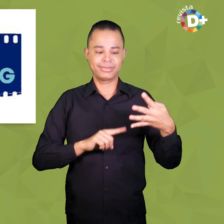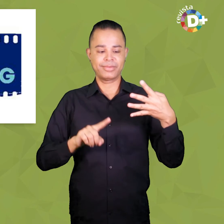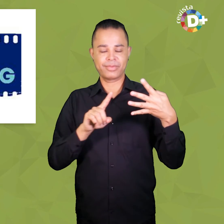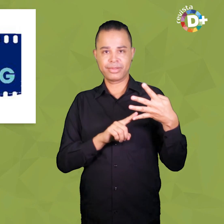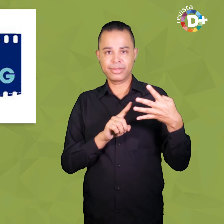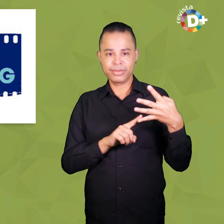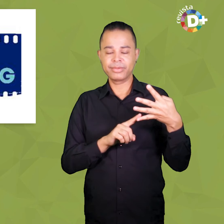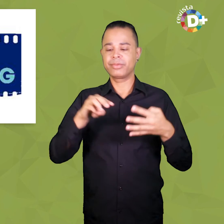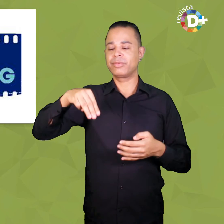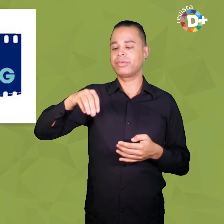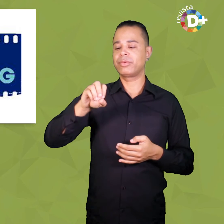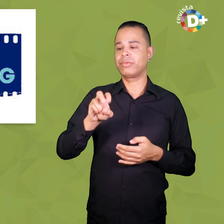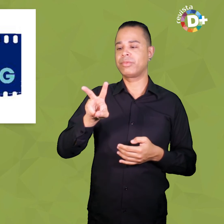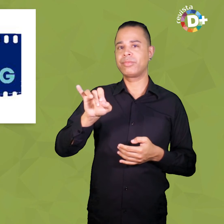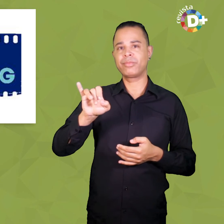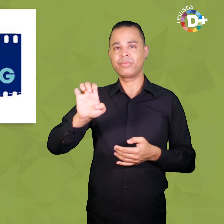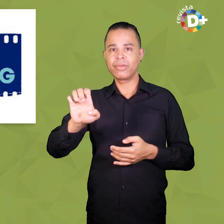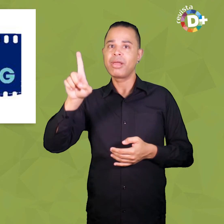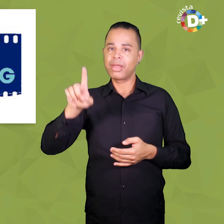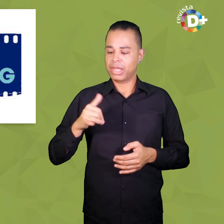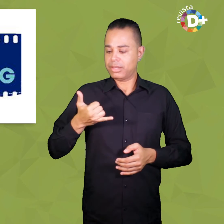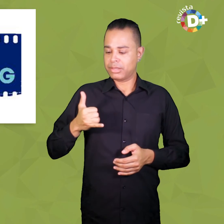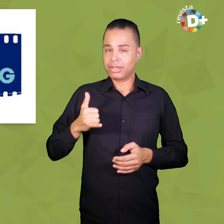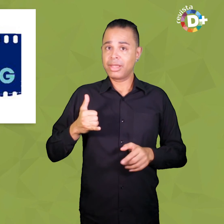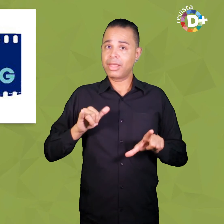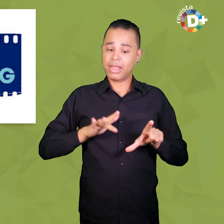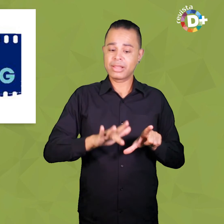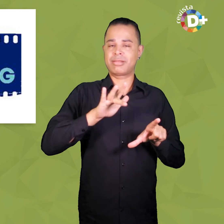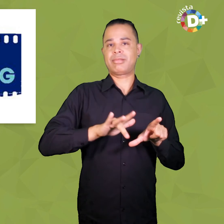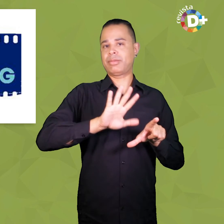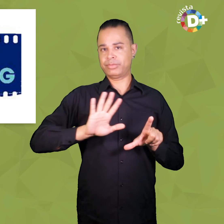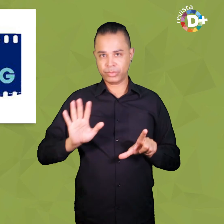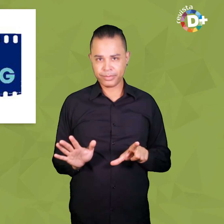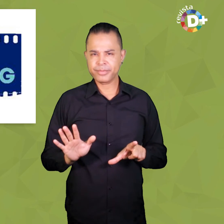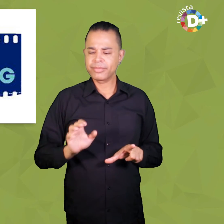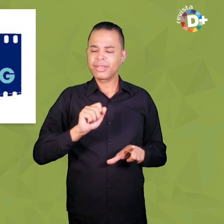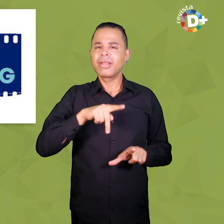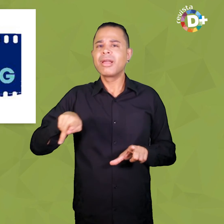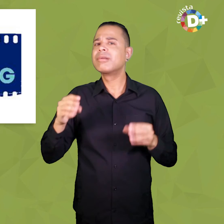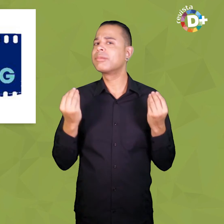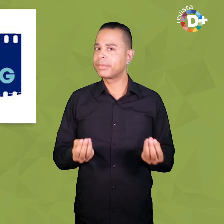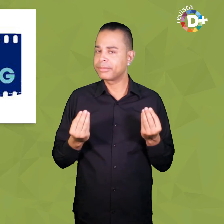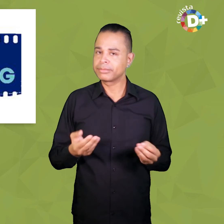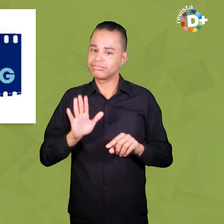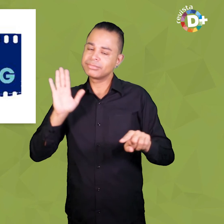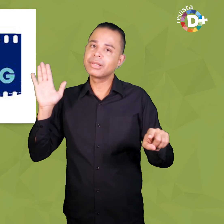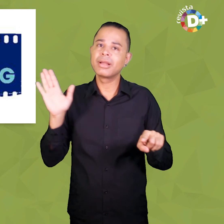ser usado em smartphones e tablets o aplicativo foi criado para proporcionar acessibilidade completa nas